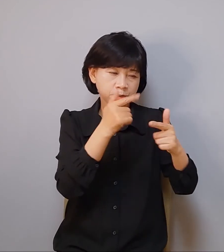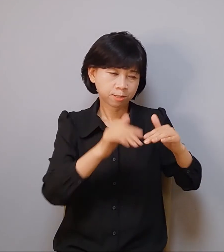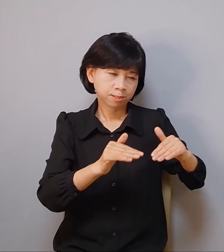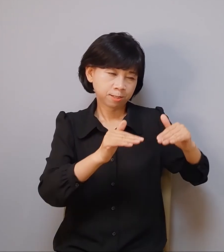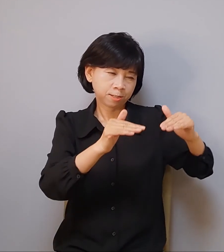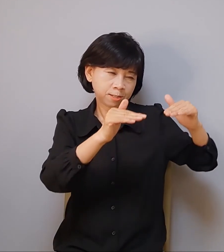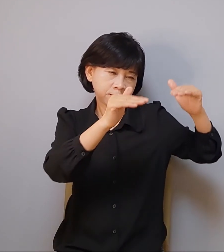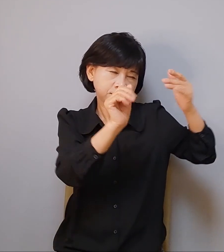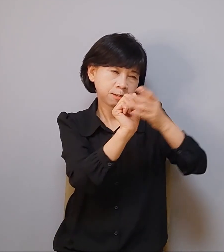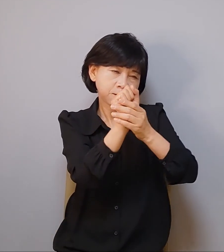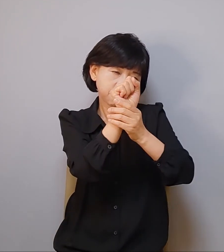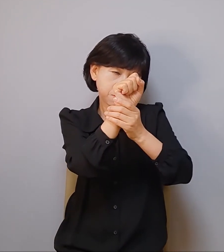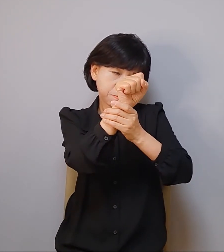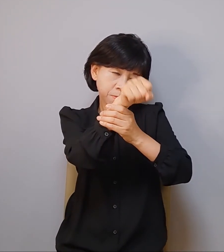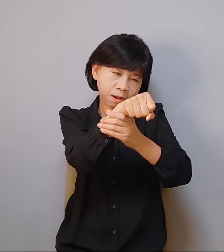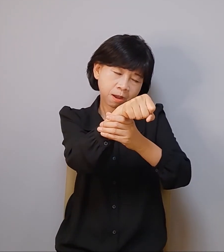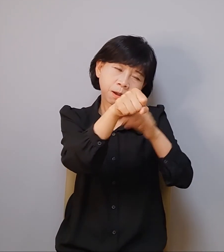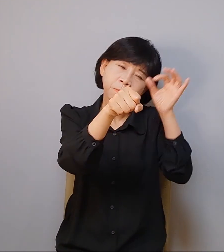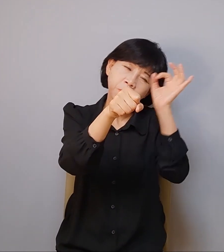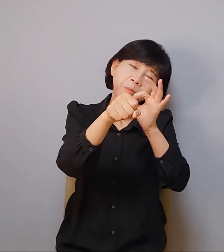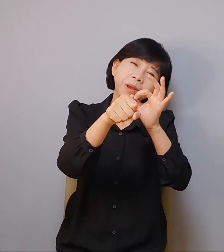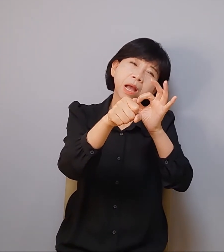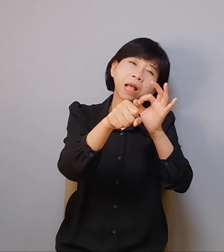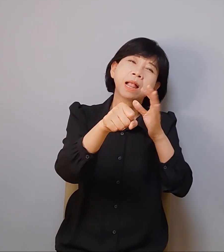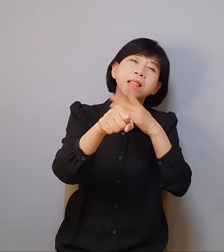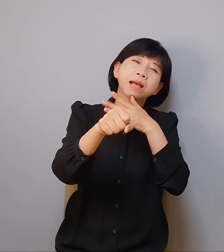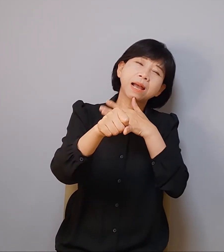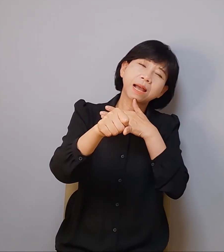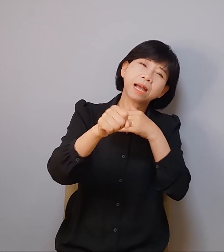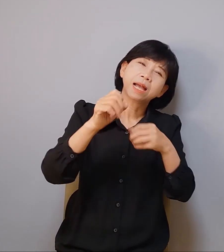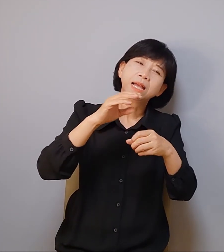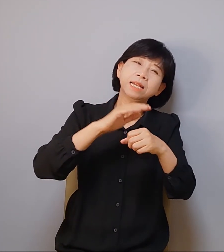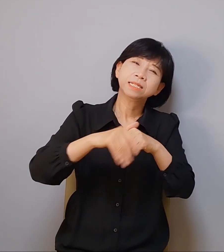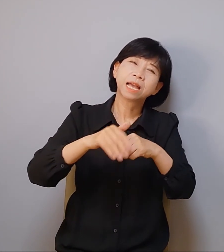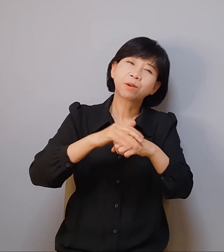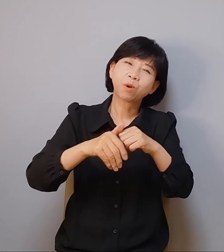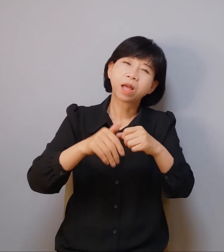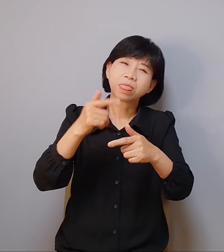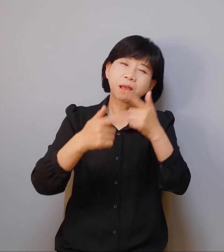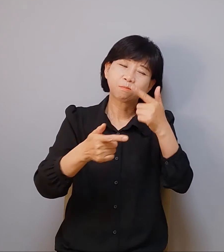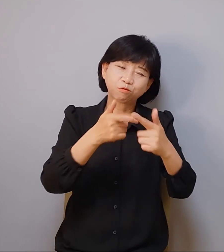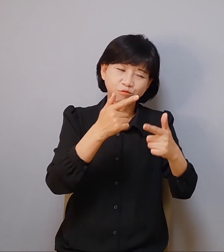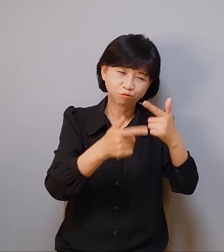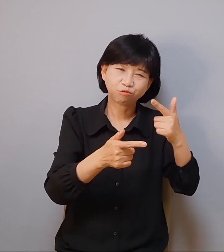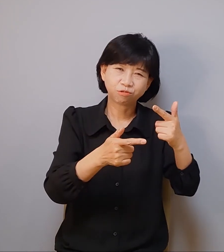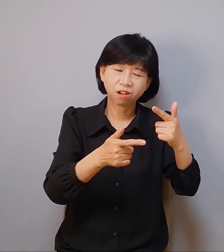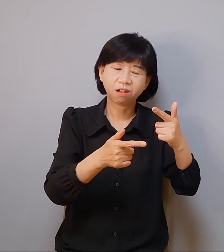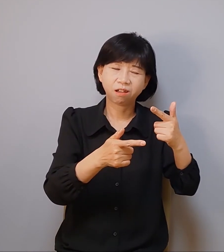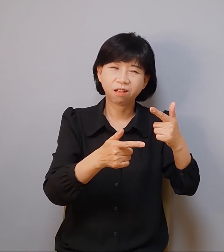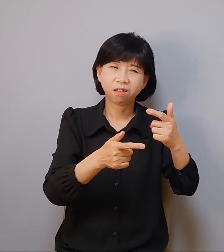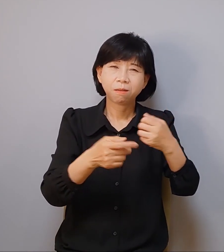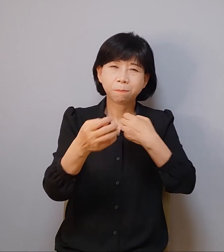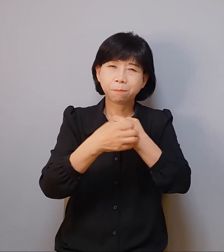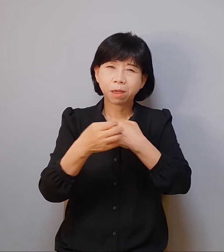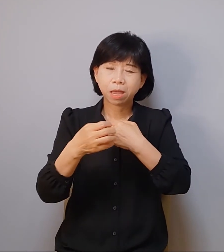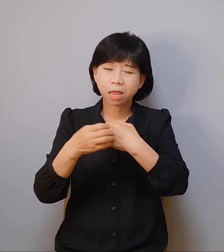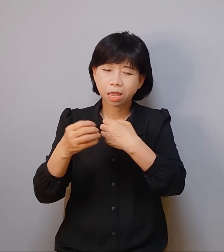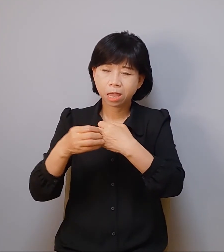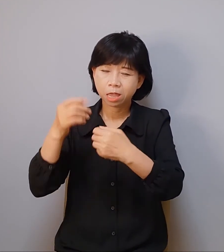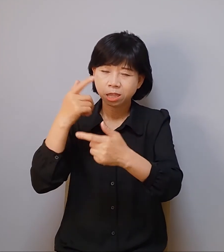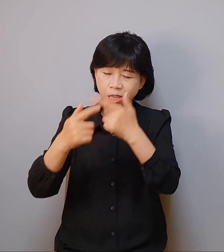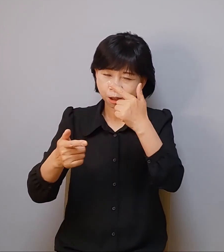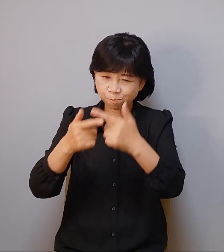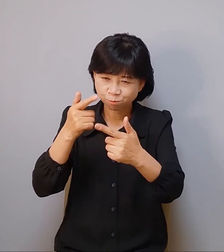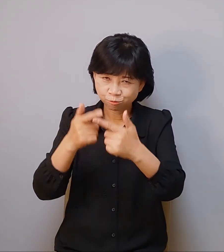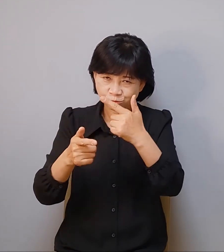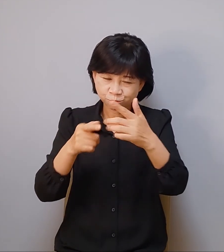분명히 알 수 있어요. 하루하루의 우리 삶 속에서 반드시 진짜 열매를 내야 될 줄 믿습니다. 가정에서 열매가